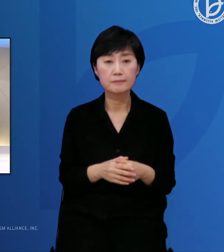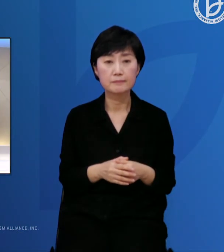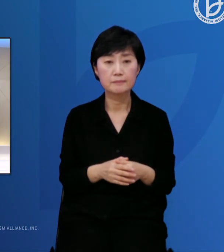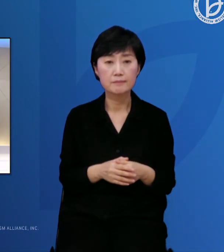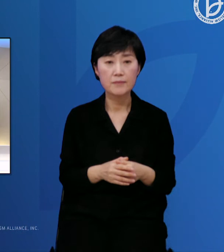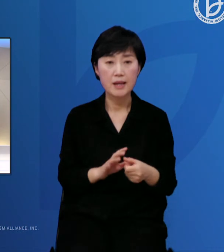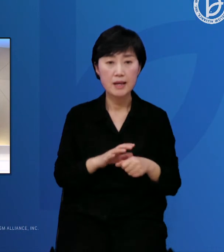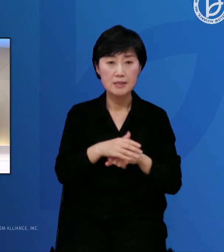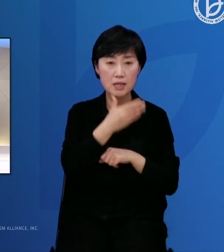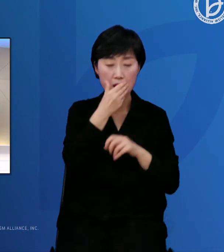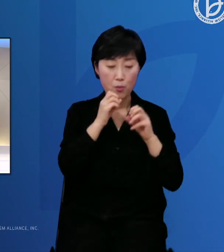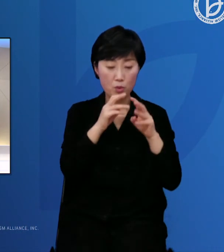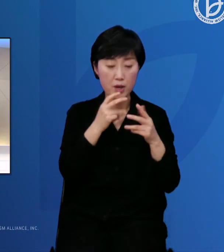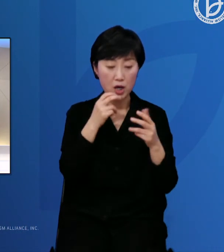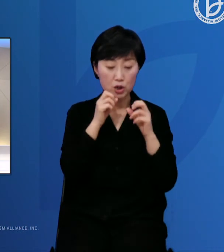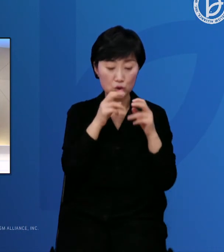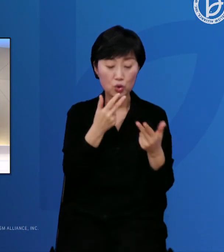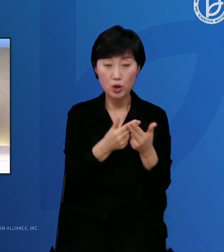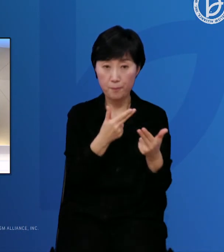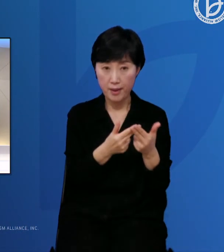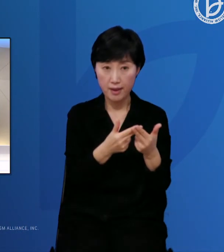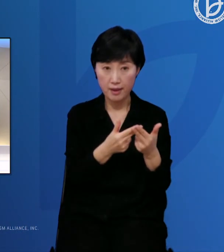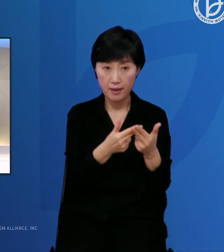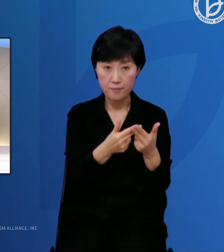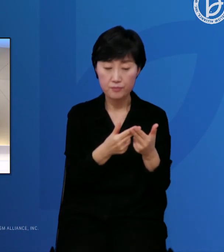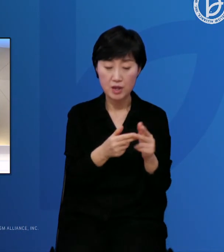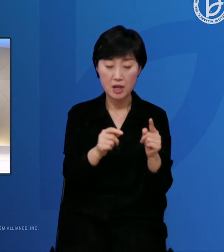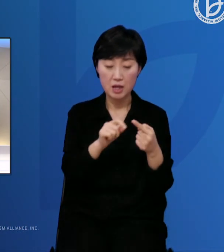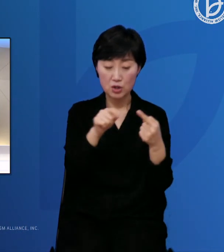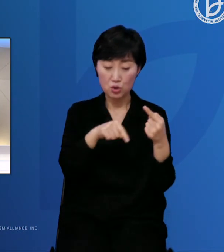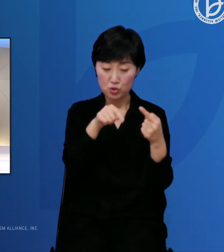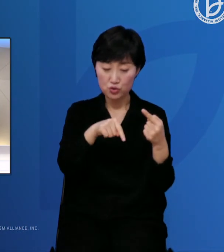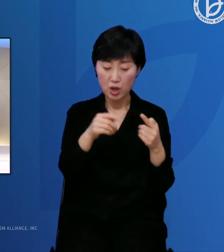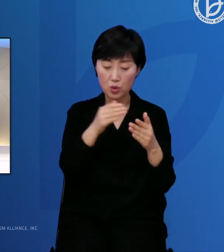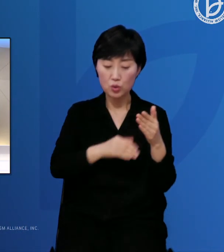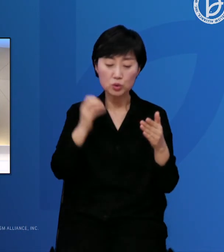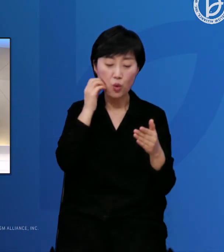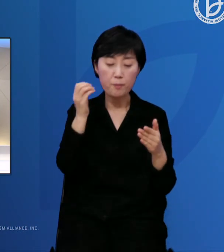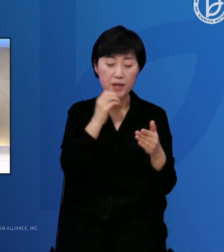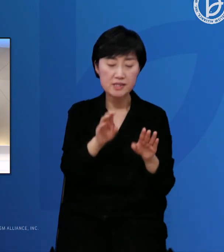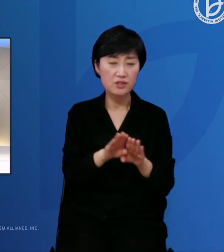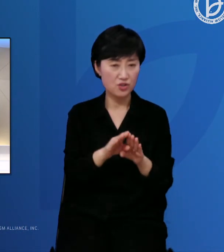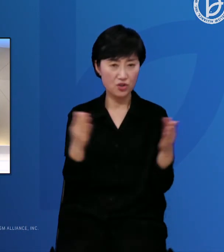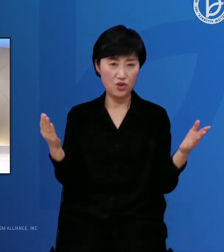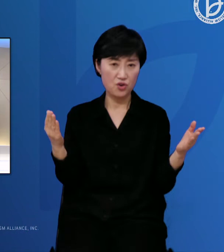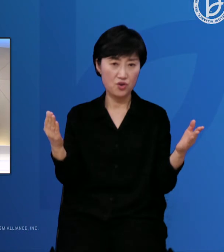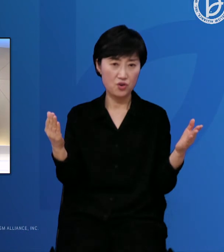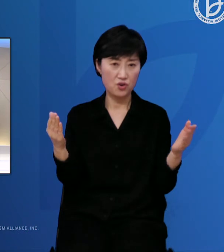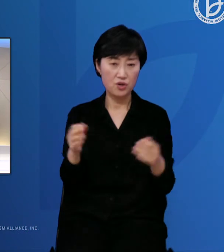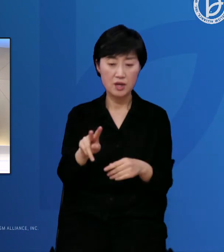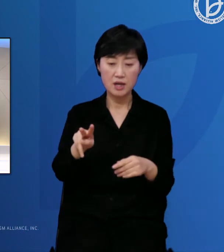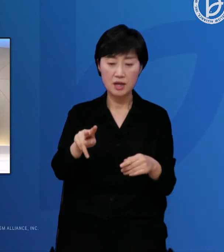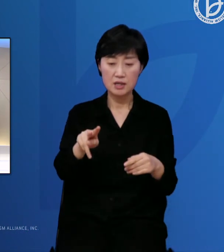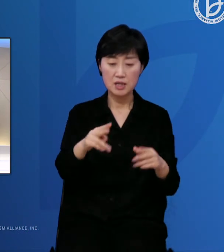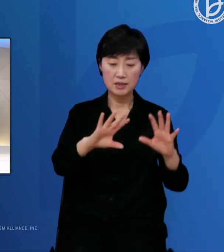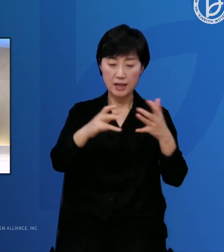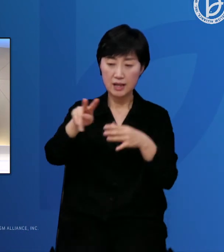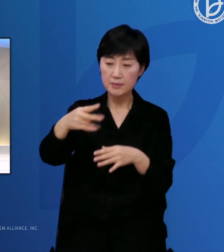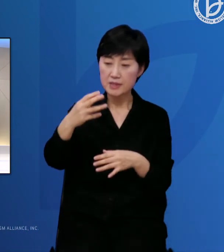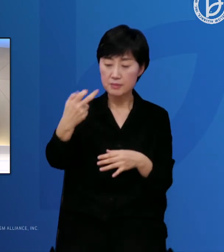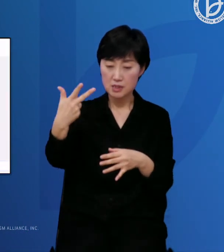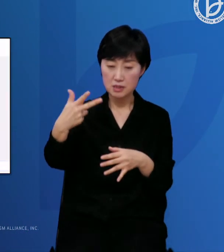사단법인 세계복음화 전도협회는 1월 중 공식 홈페이지를 오픈하고 237 원타임 패스 서비스를